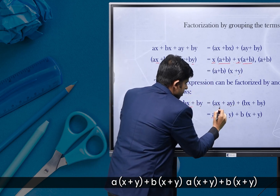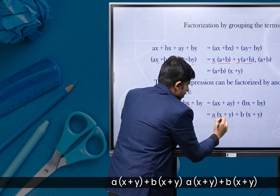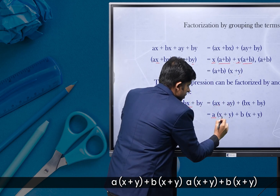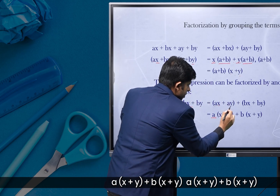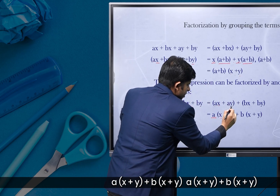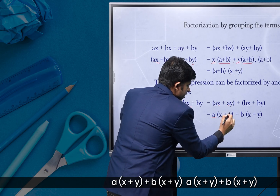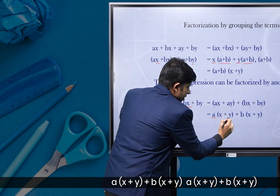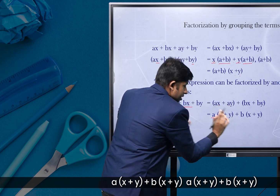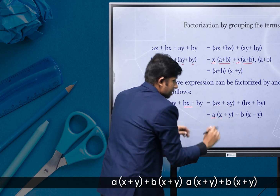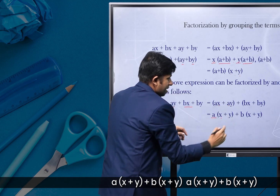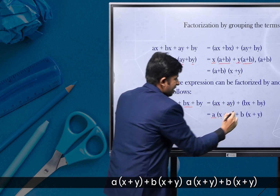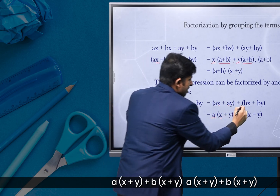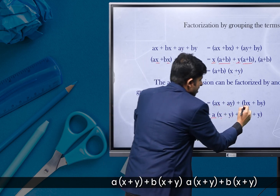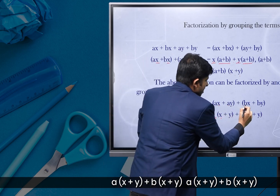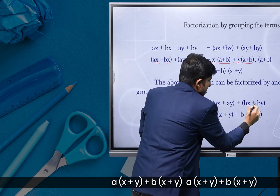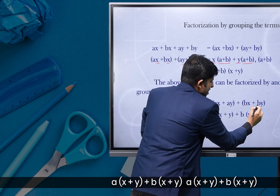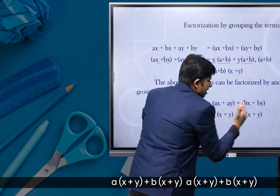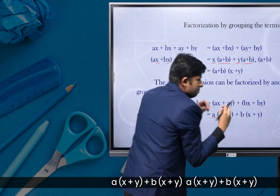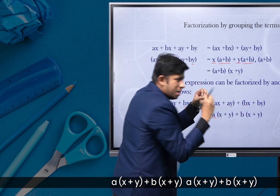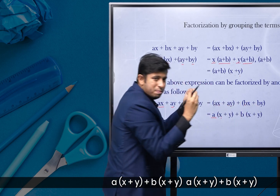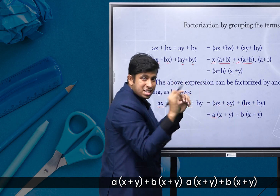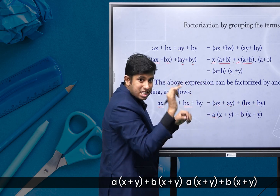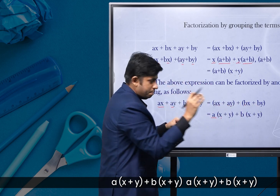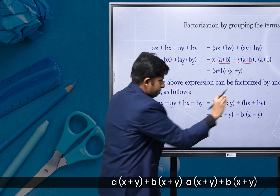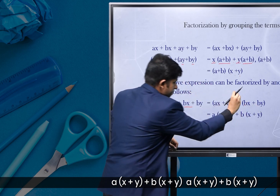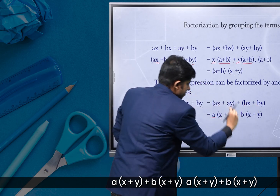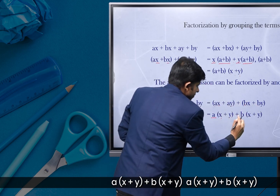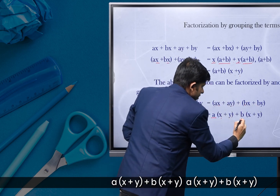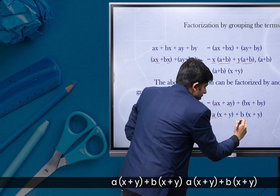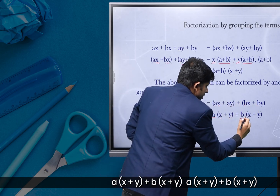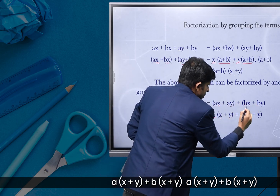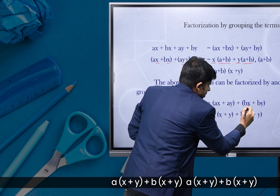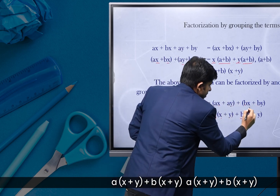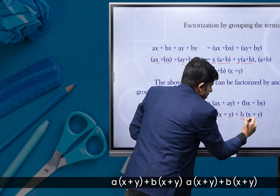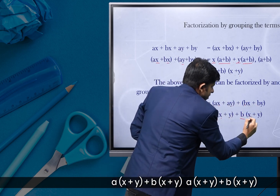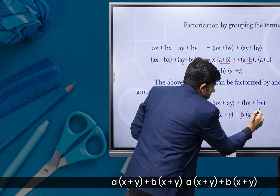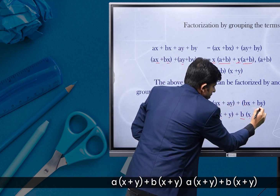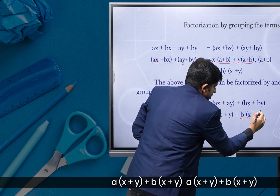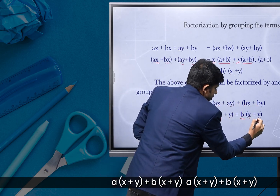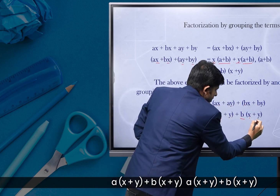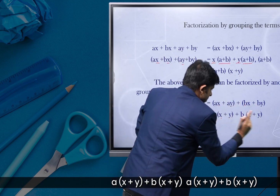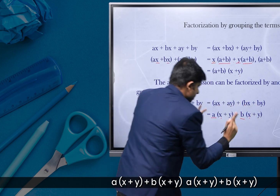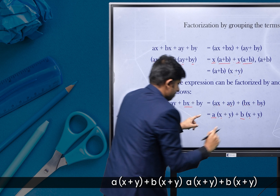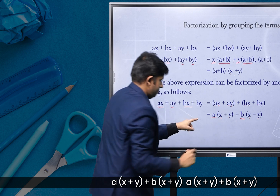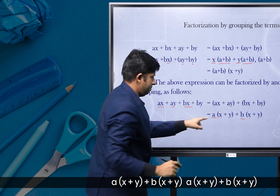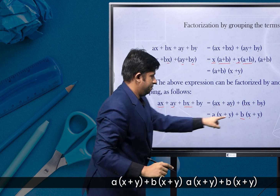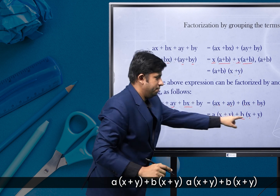b कंसाच्या आतमध्ये x अधिक y बरोबर a x अधिक y अधिक